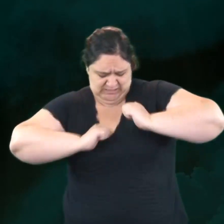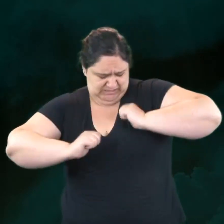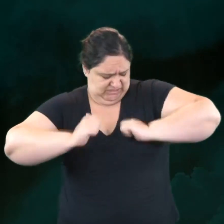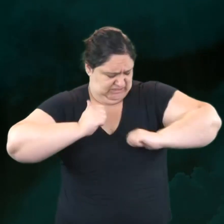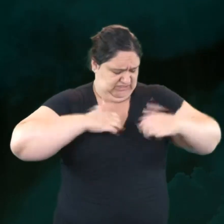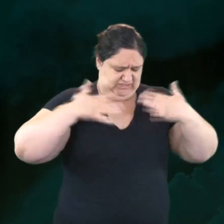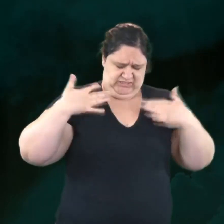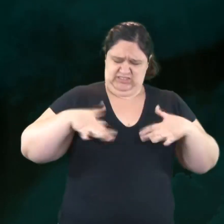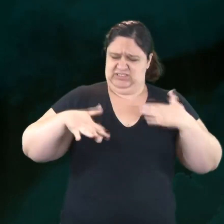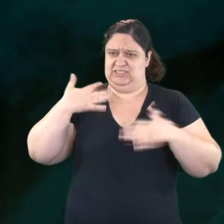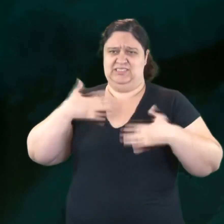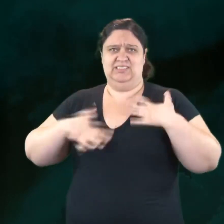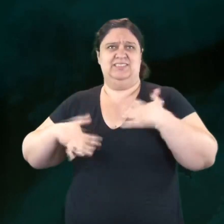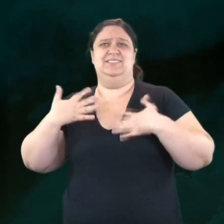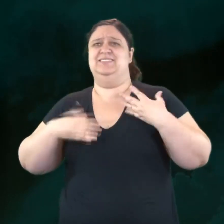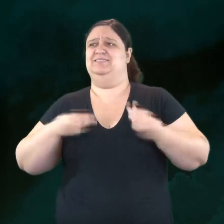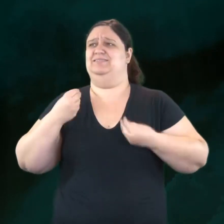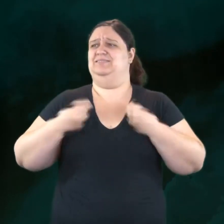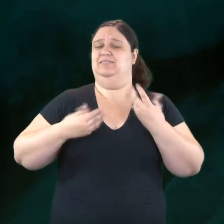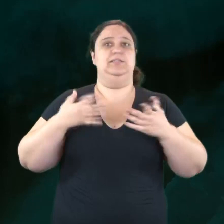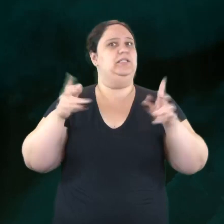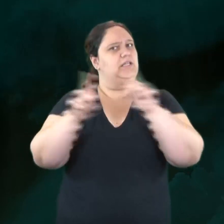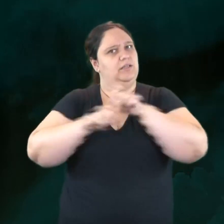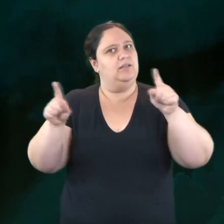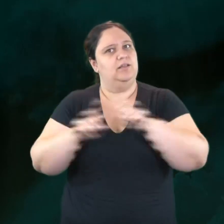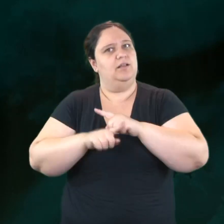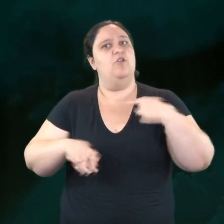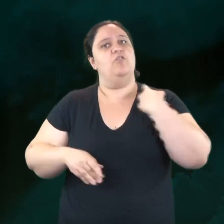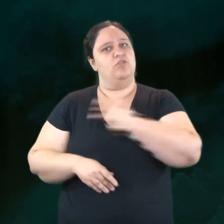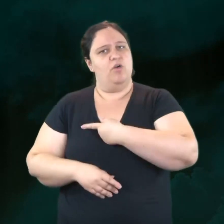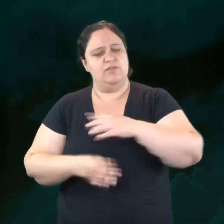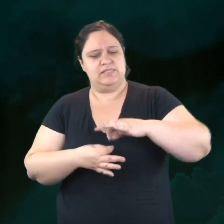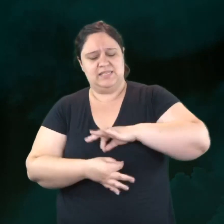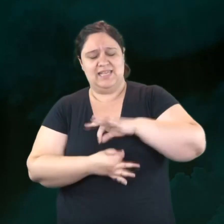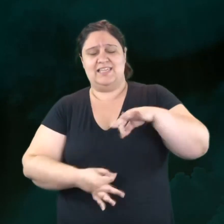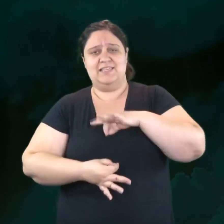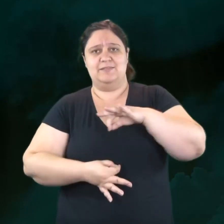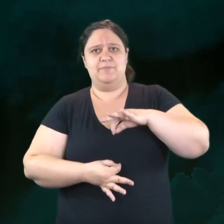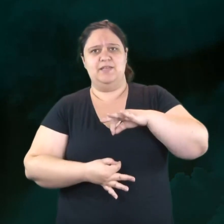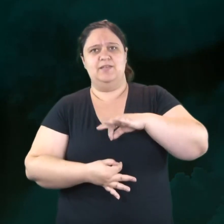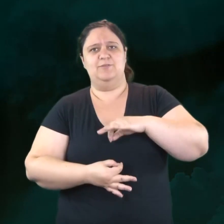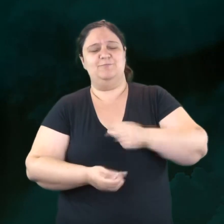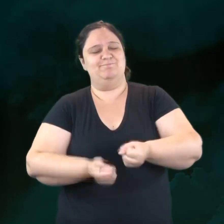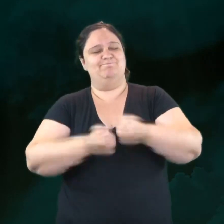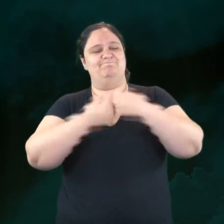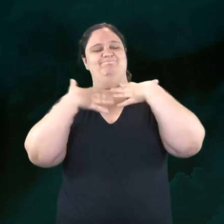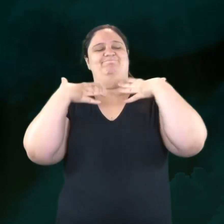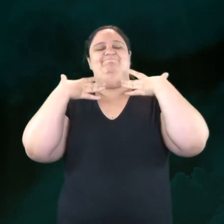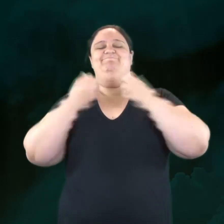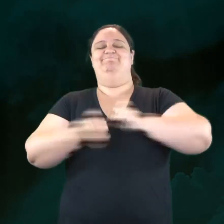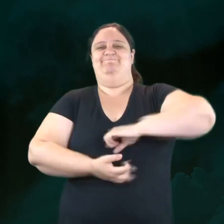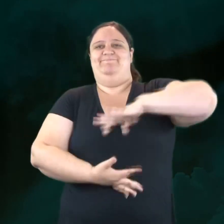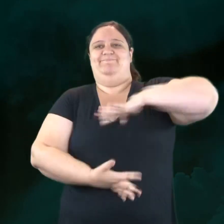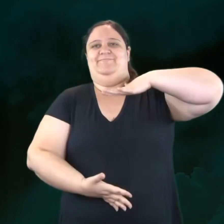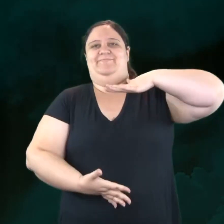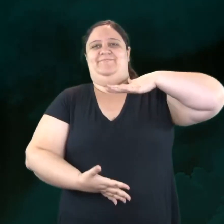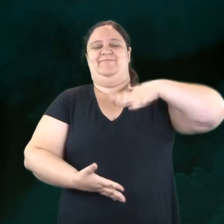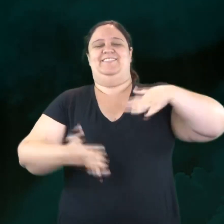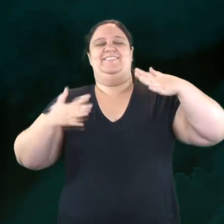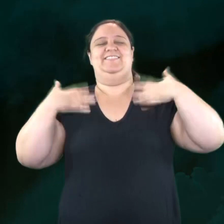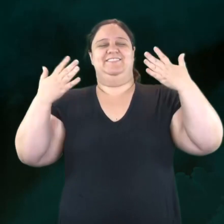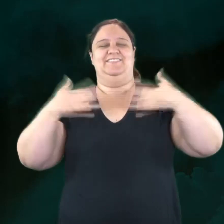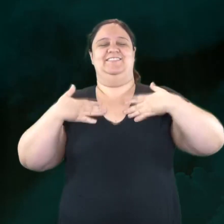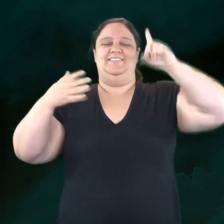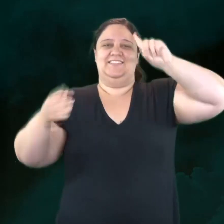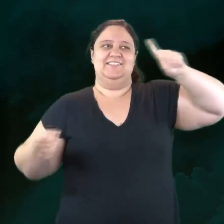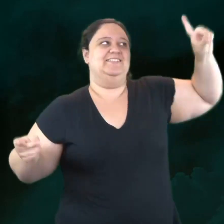fique com angústia, nada disso. Nós temos o Espírito Santo, nós temos um Deus que nos